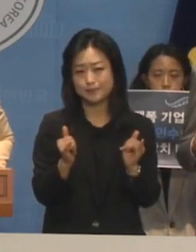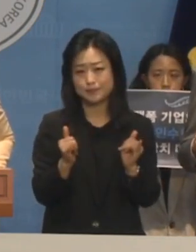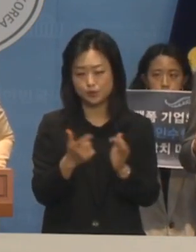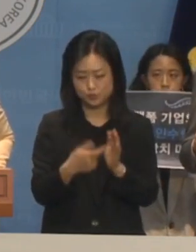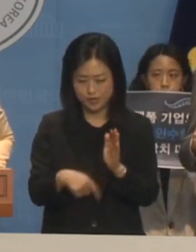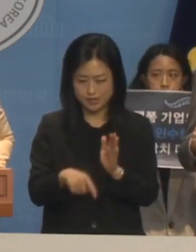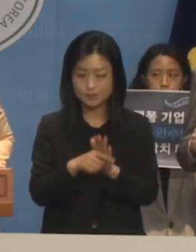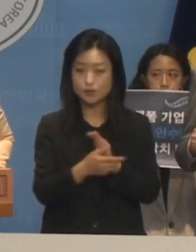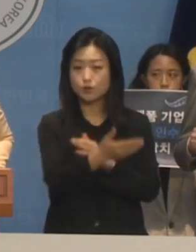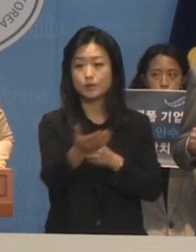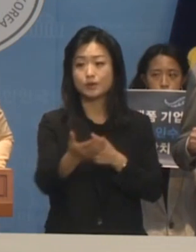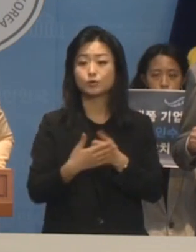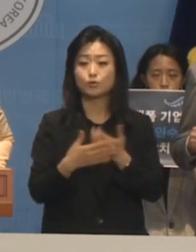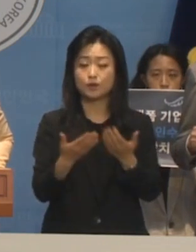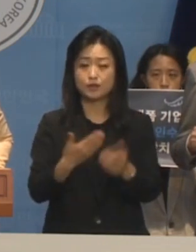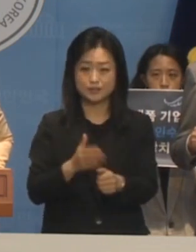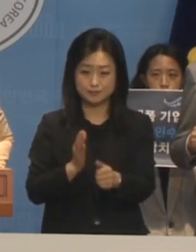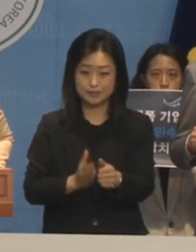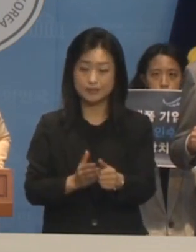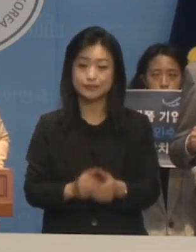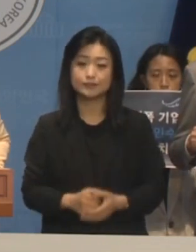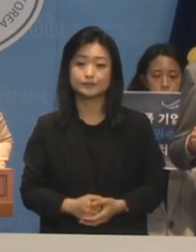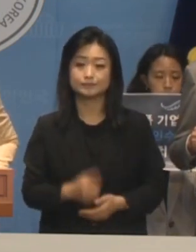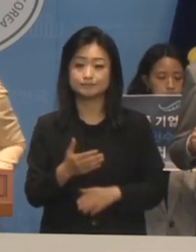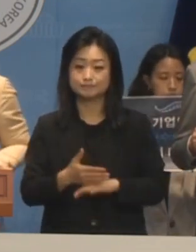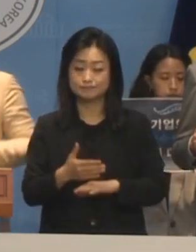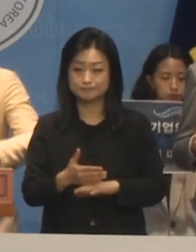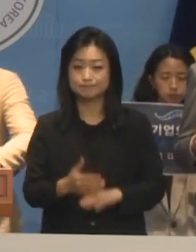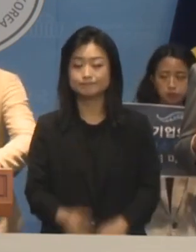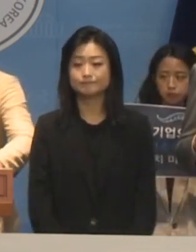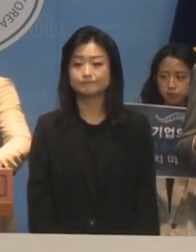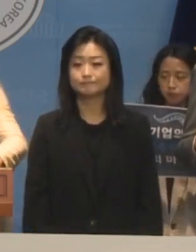중소소상공인들을 살려주시기를 부탁드리겠습니다. 감사합니다.